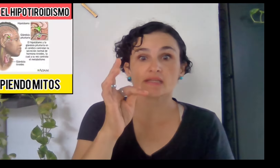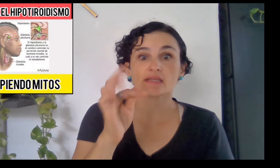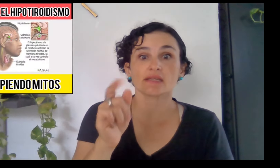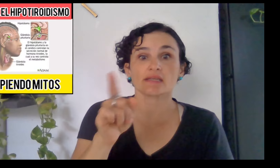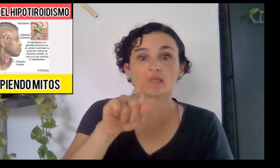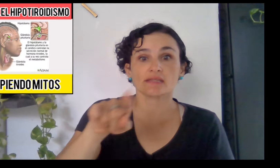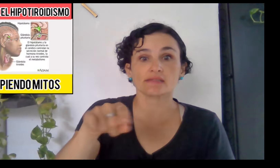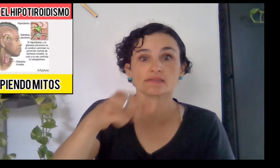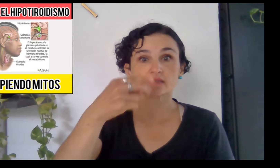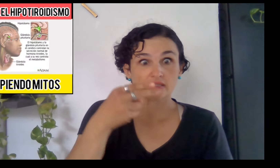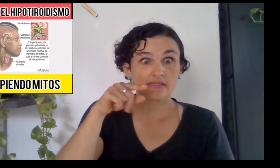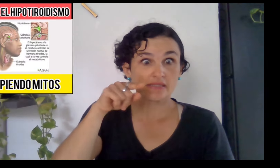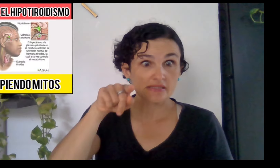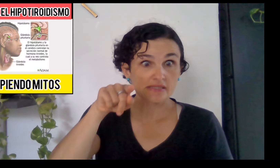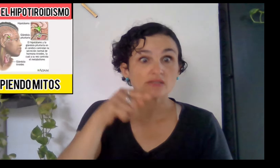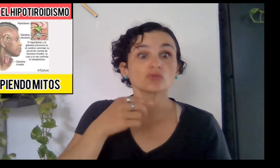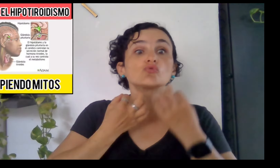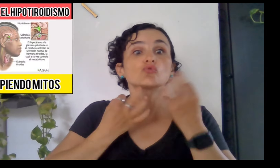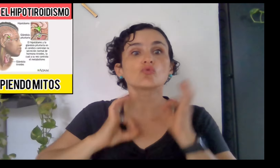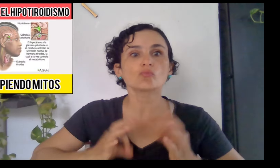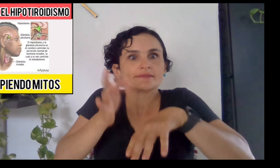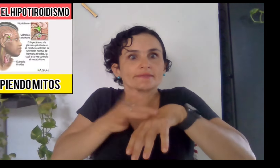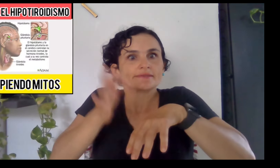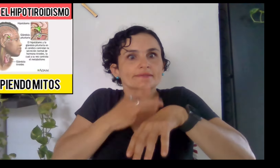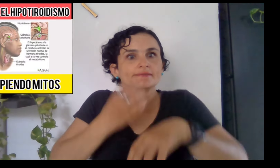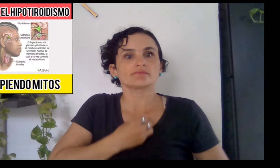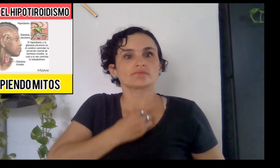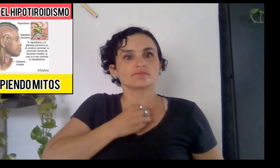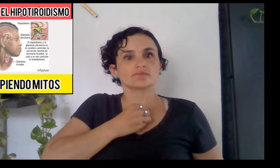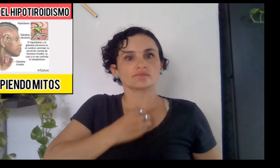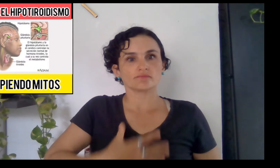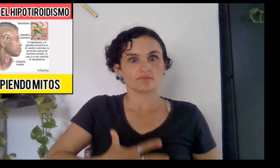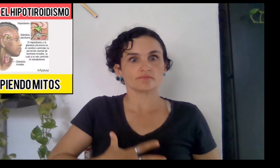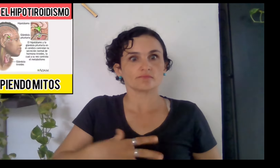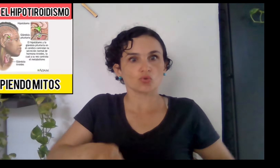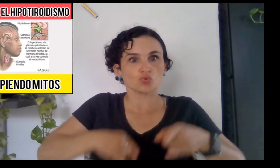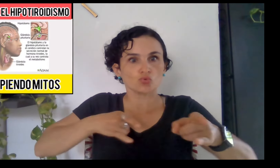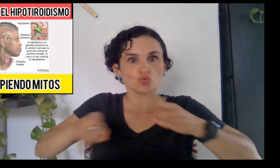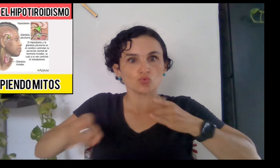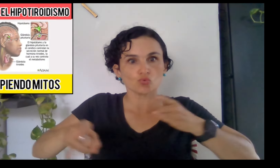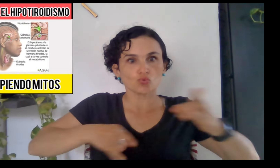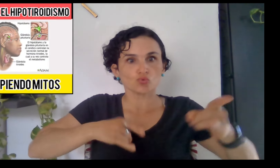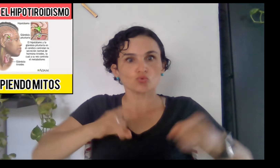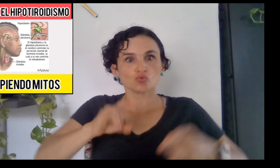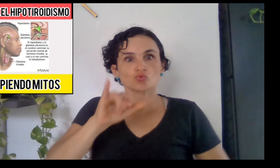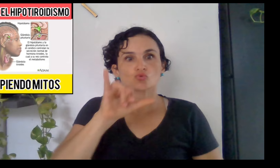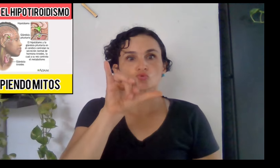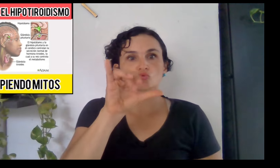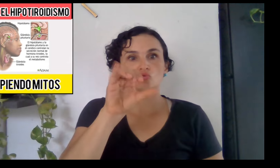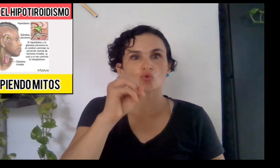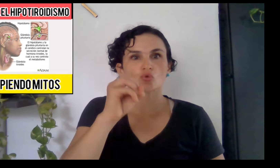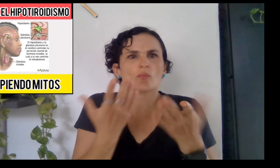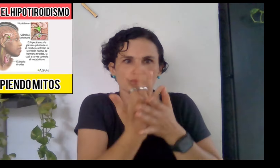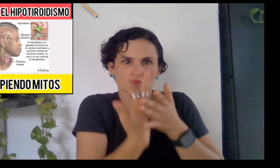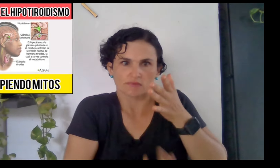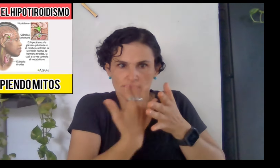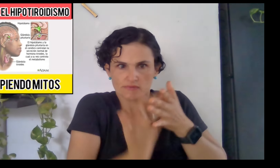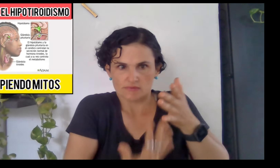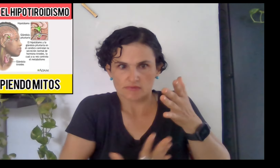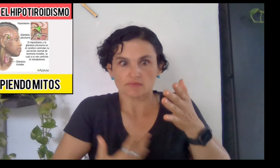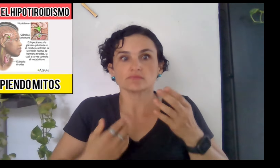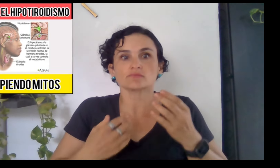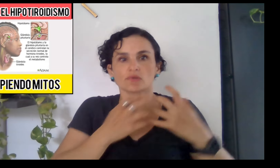Esta hormona estimula la función de la tiroides y aumenta su captación del yodo presente en la sangre y estimula la producción de las hormonas